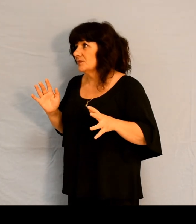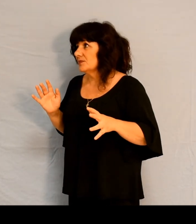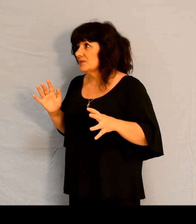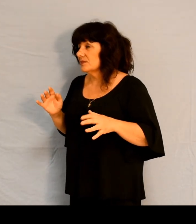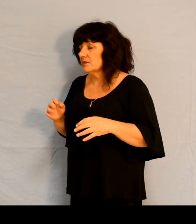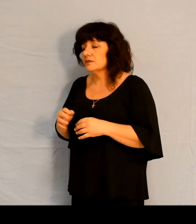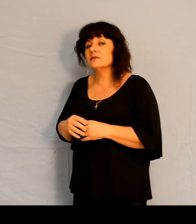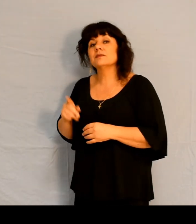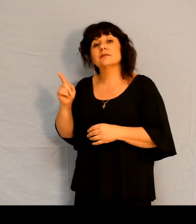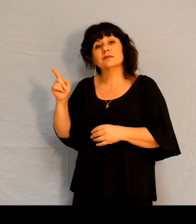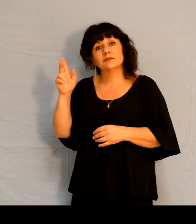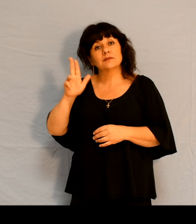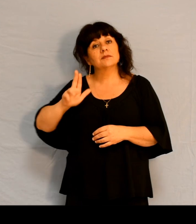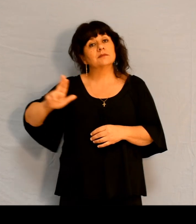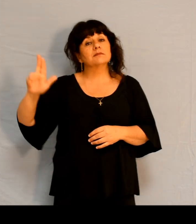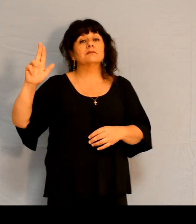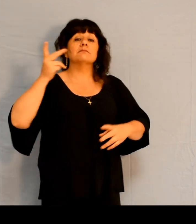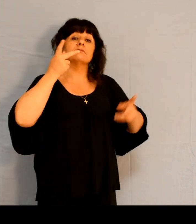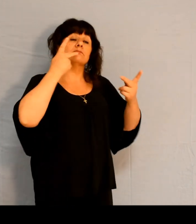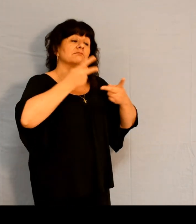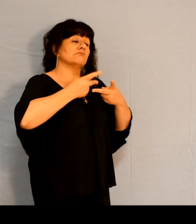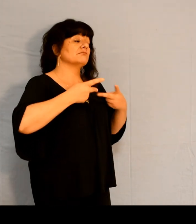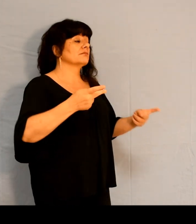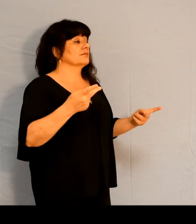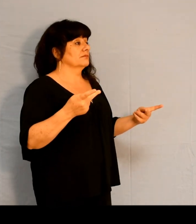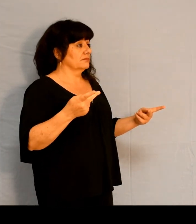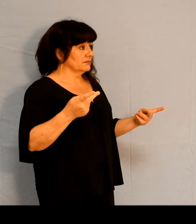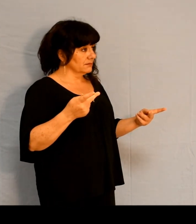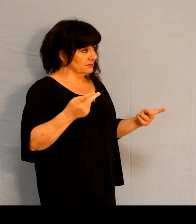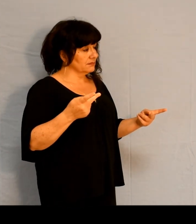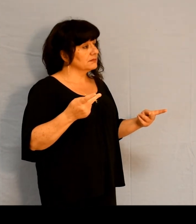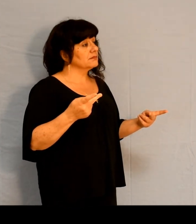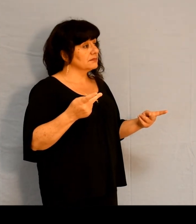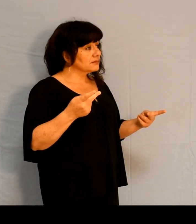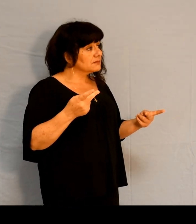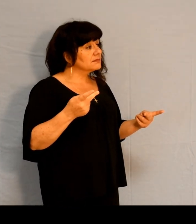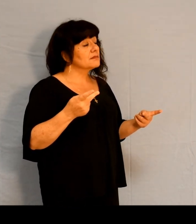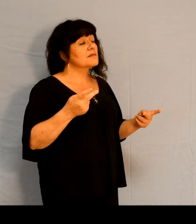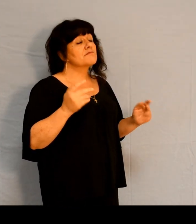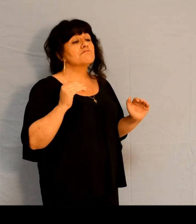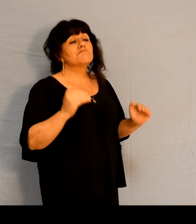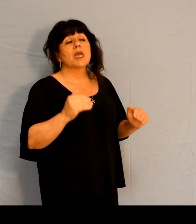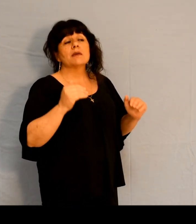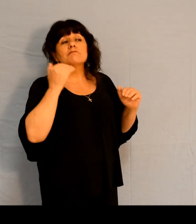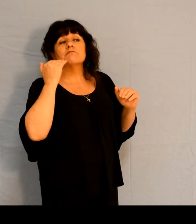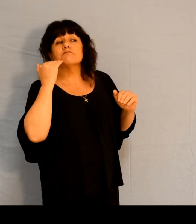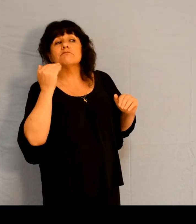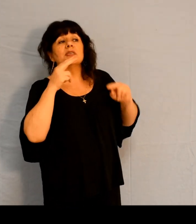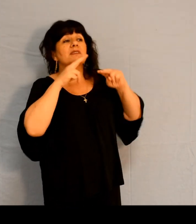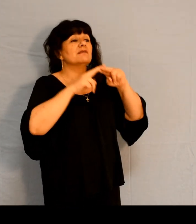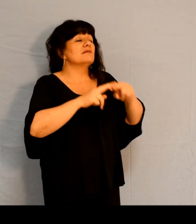Et le Seigneur déclara, pour 10, je ne détruirai pas.